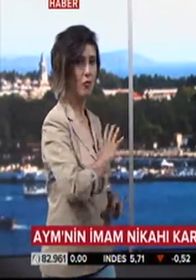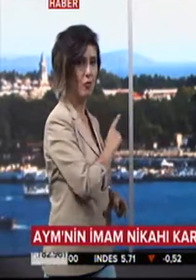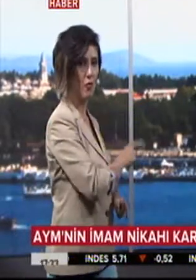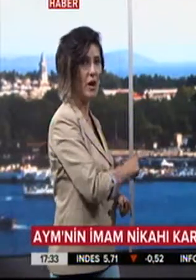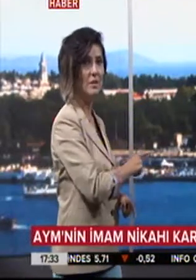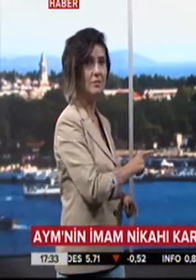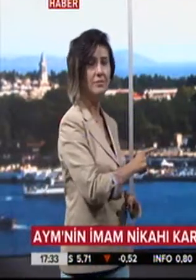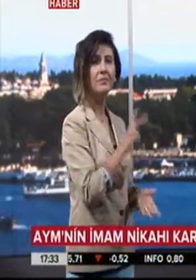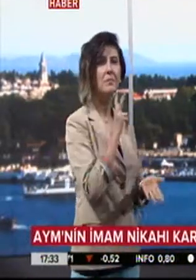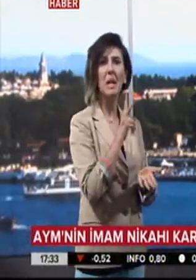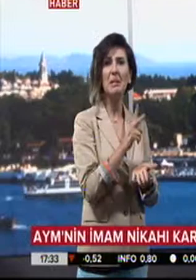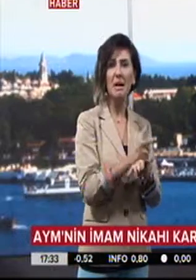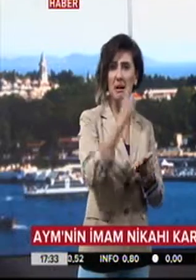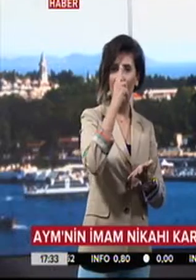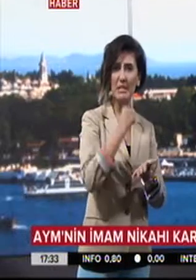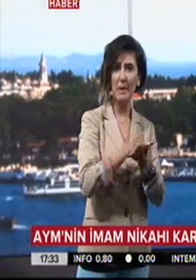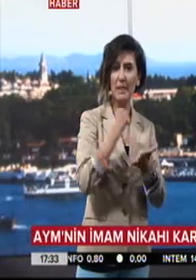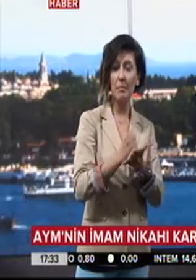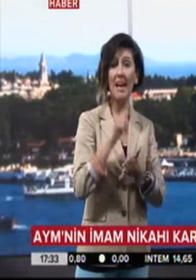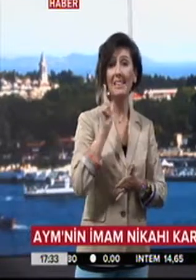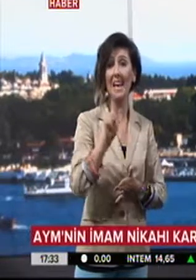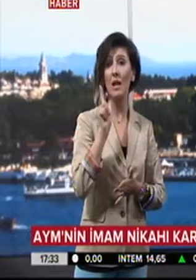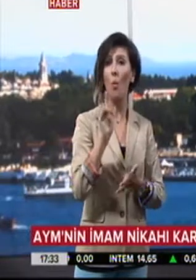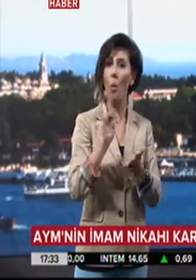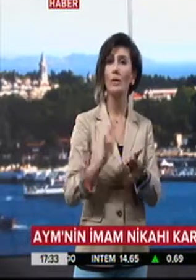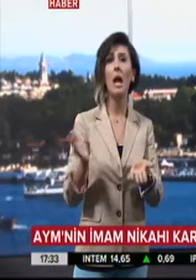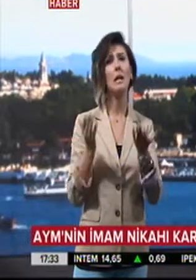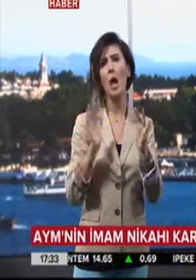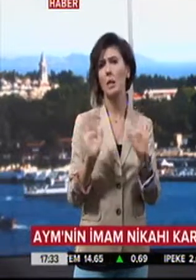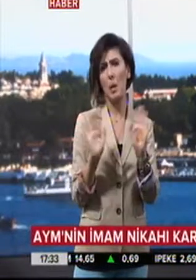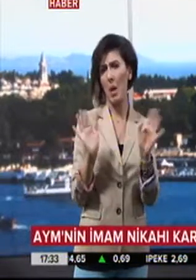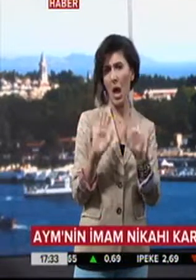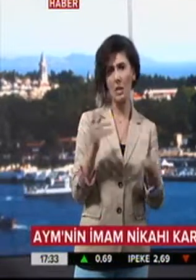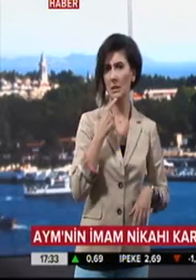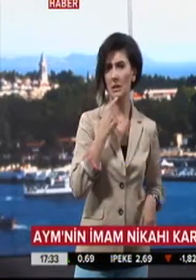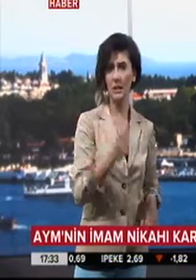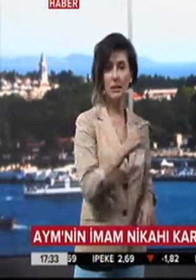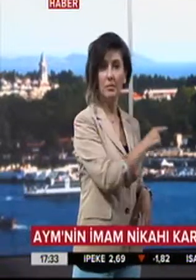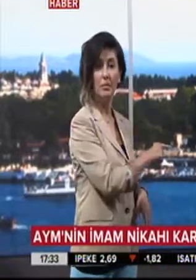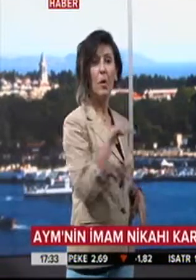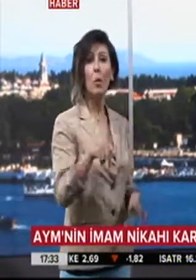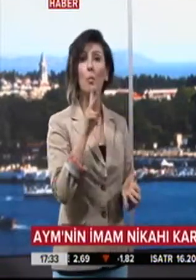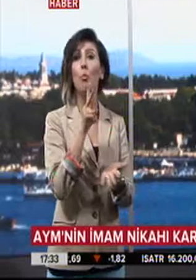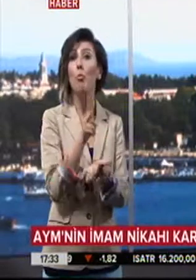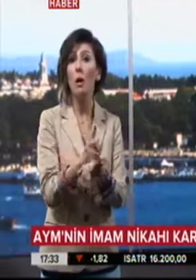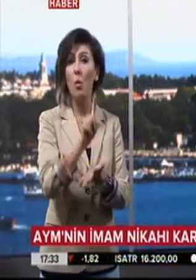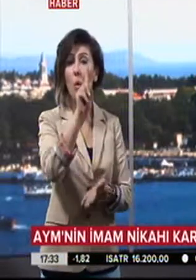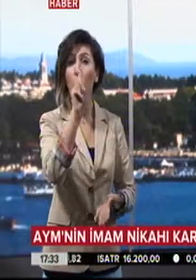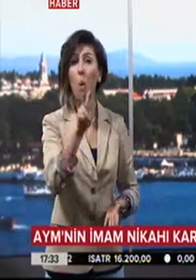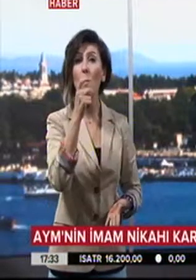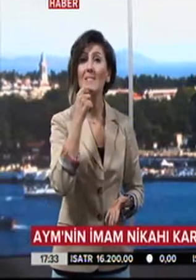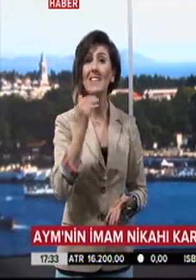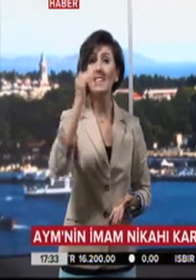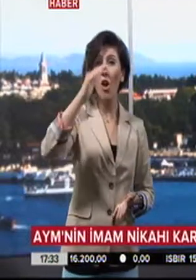gündemindeydi. Kararın resmi nikah gerekliliğini ortadan kaldırmayacağını vurgulayan Ayşenur İslam, bu